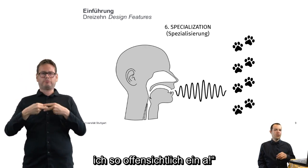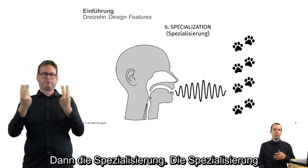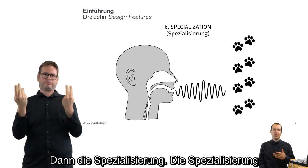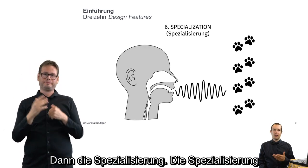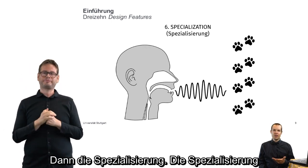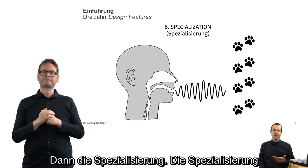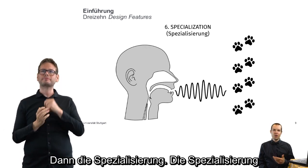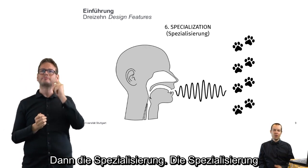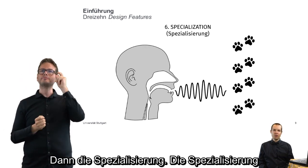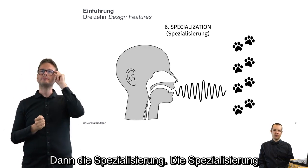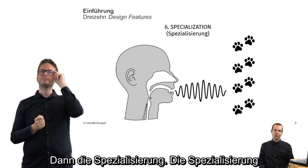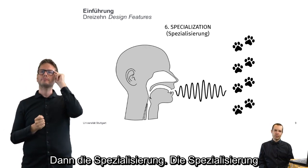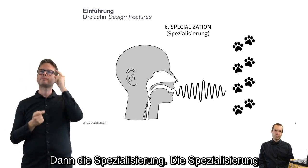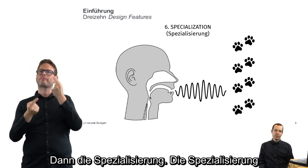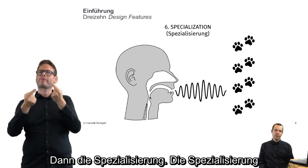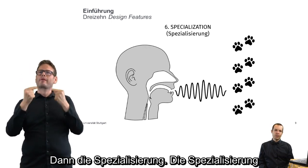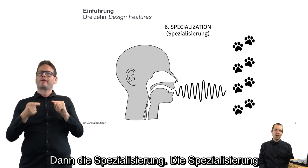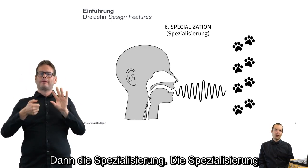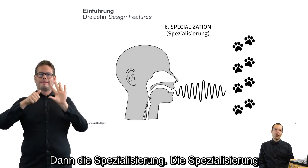Dann die Spezialisierung.